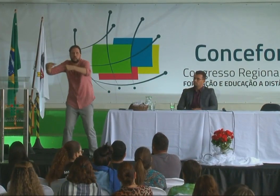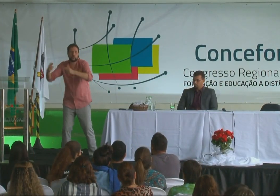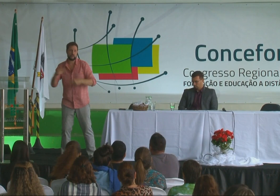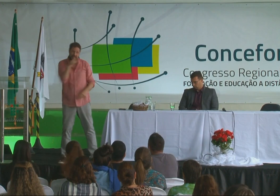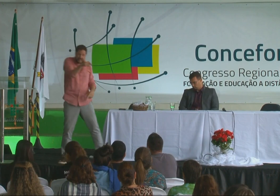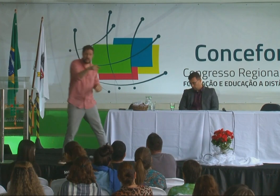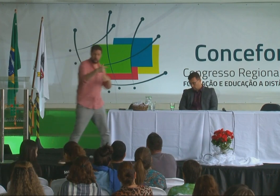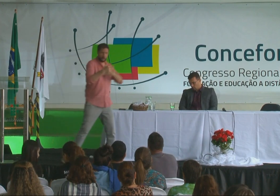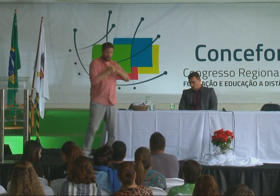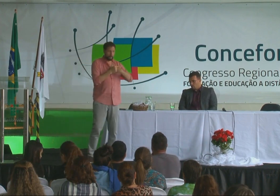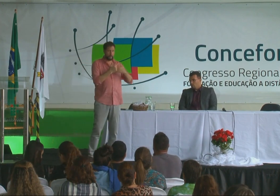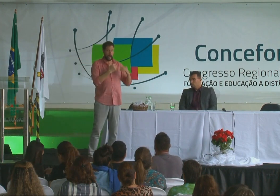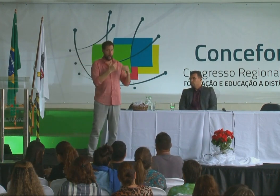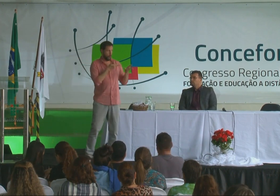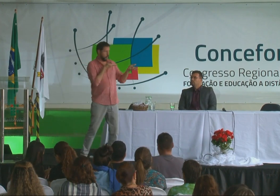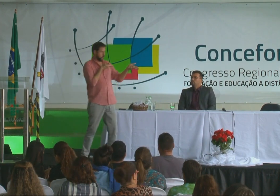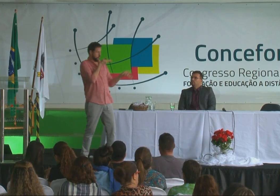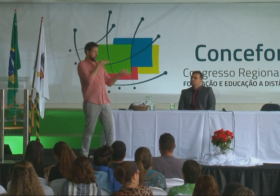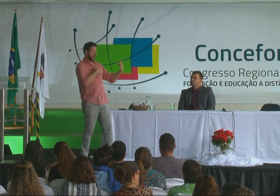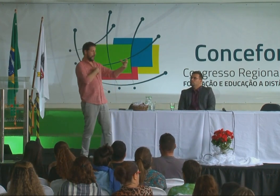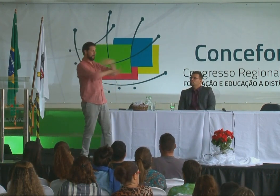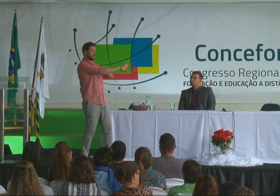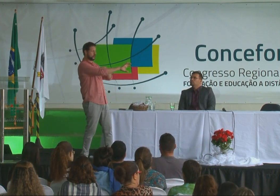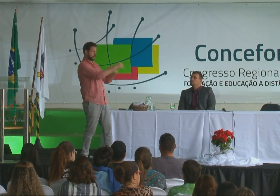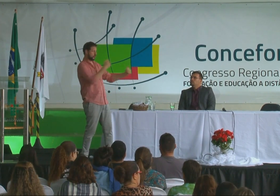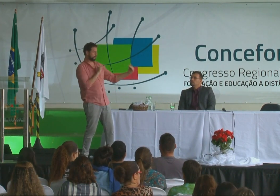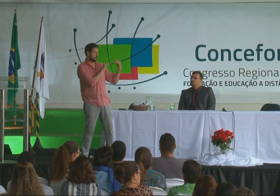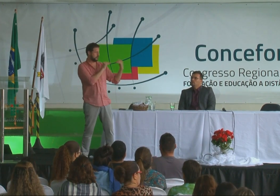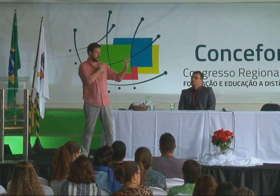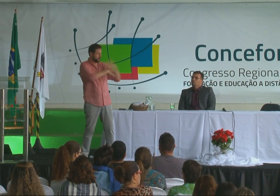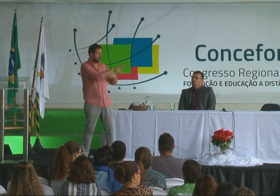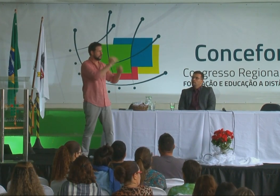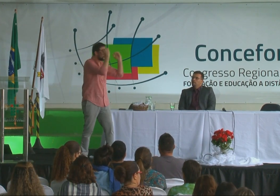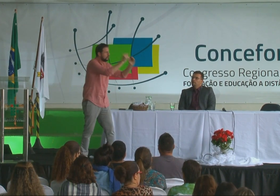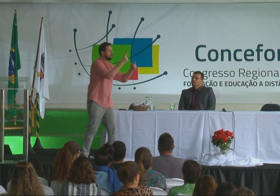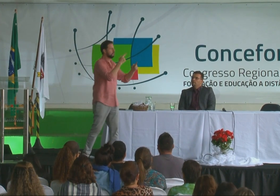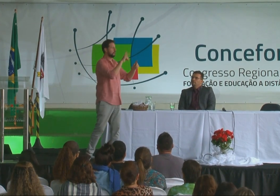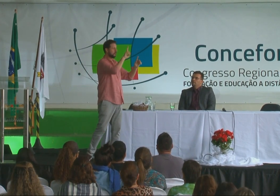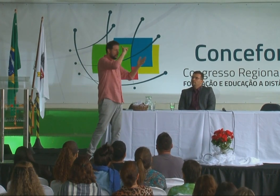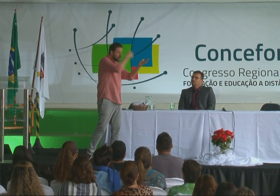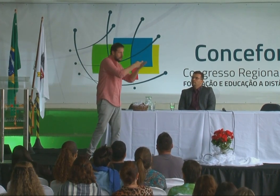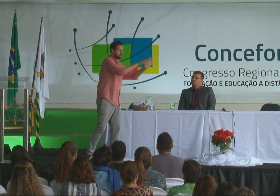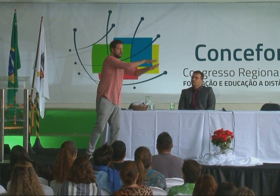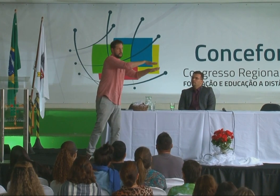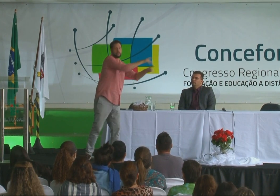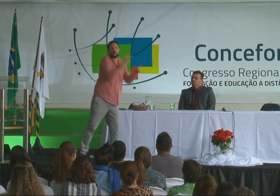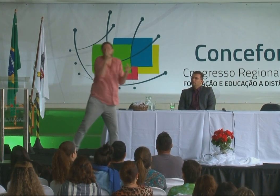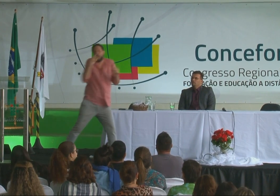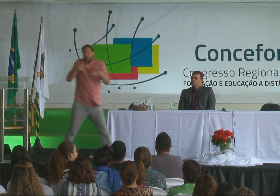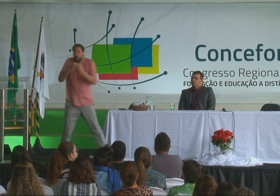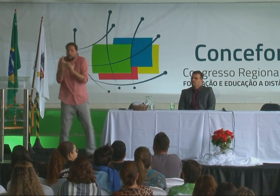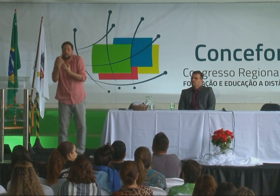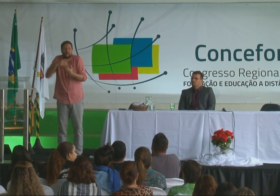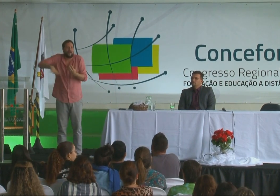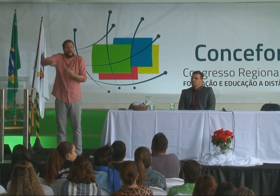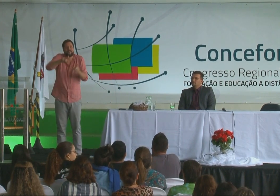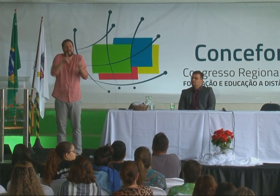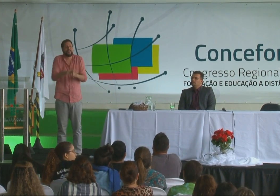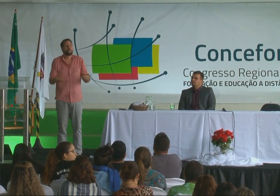vamos discutir as políticas. E esse é o papel. Então, quer dizer, é empatia, entender, respeitar. E ele também decidir. Então, dizer,